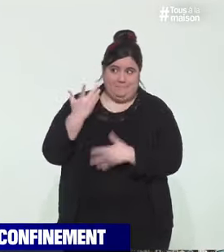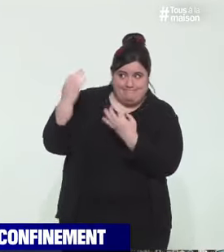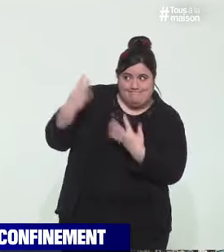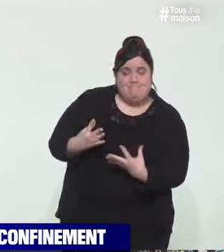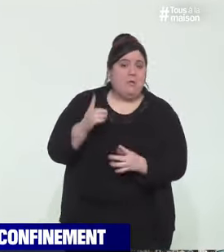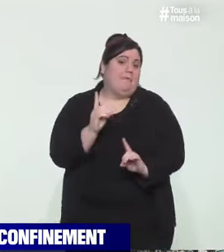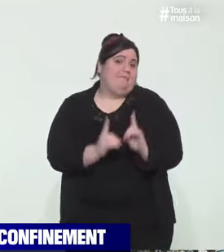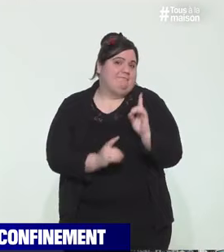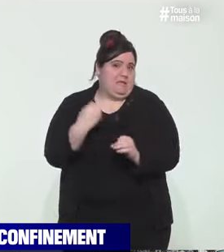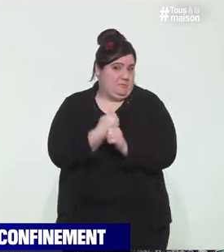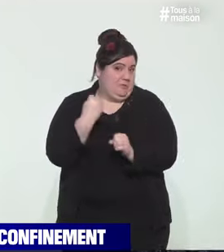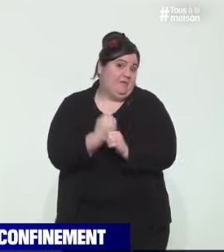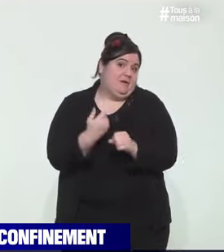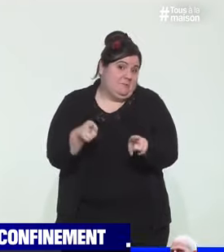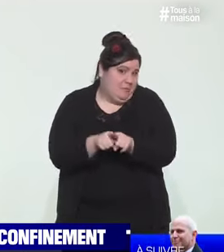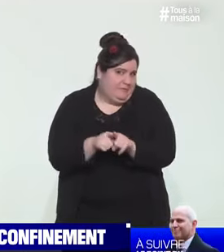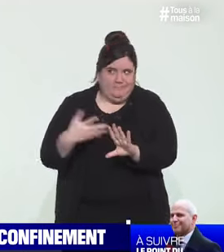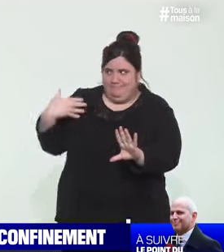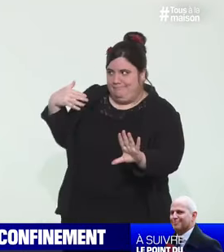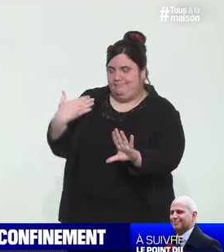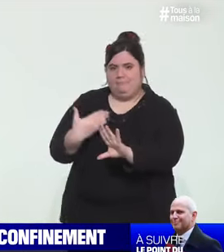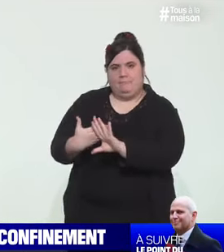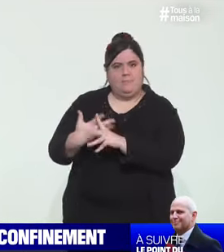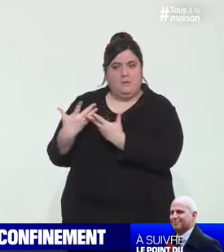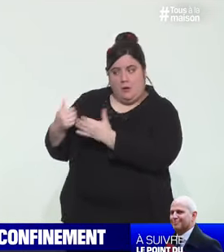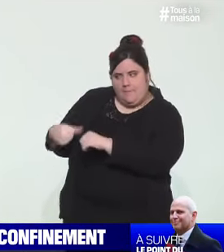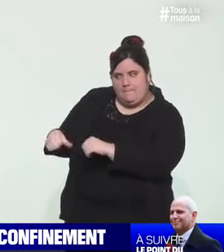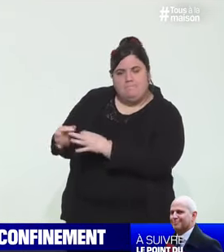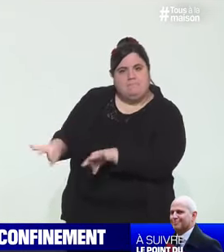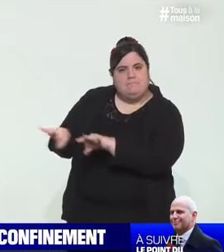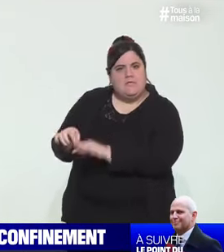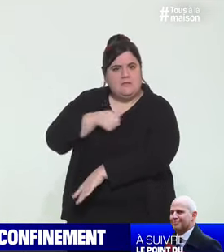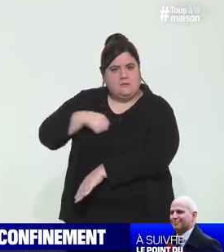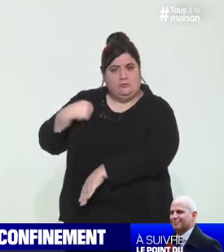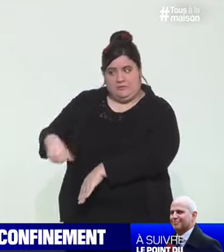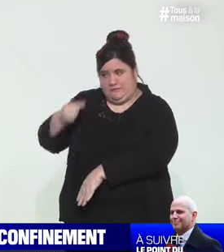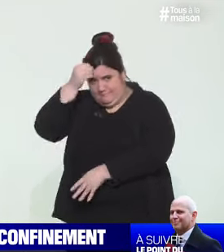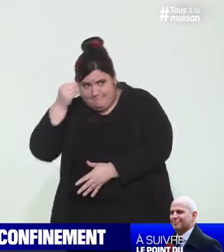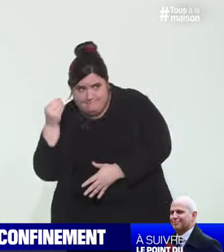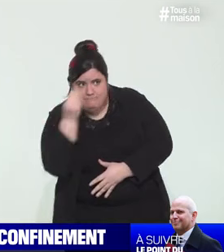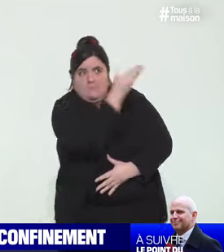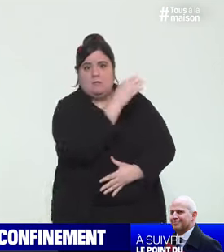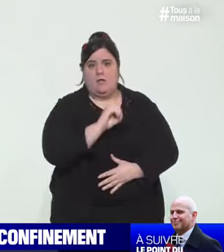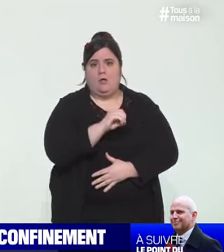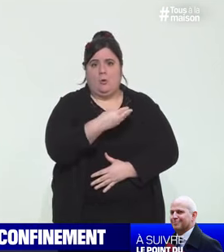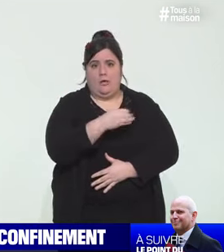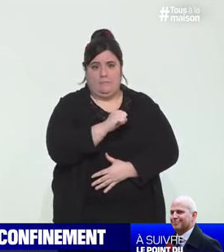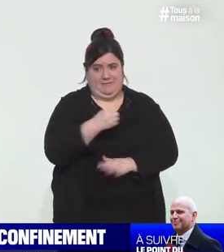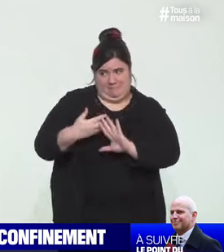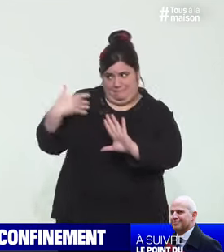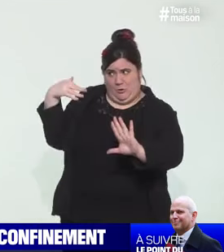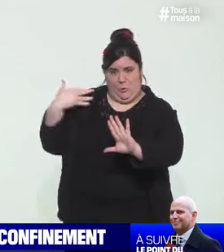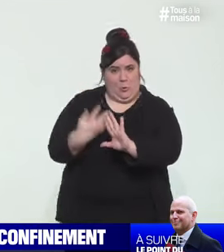mais aussi 4 mois après l'alerte chinoise auprès de l'Organisation mondiale de la santé, je souhaite